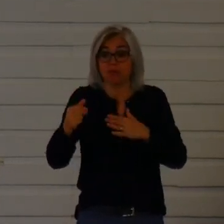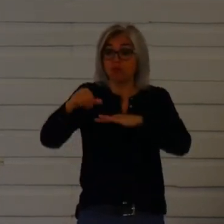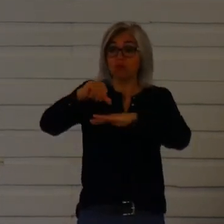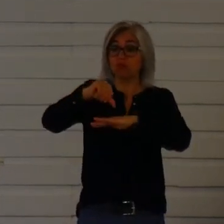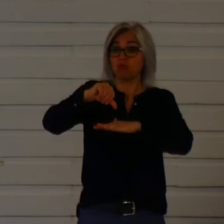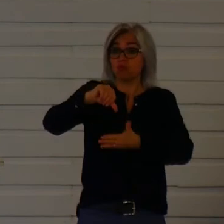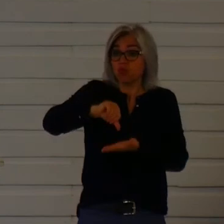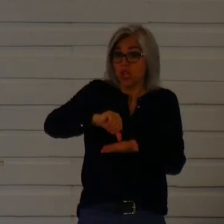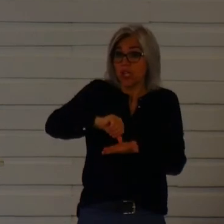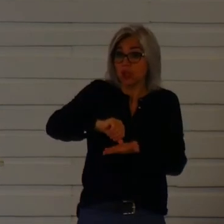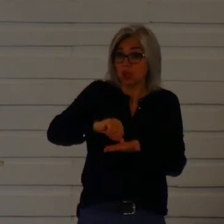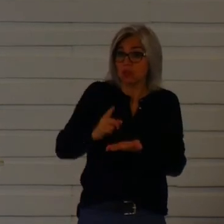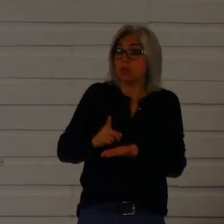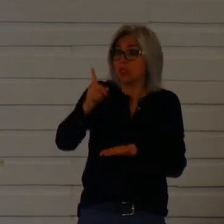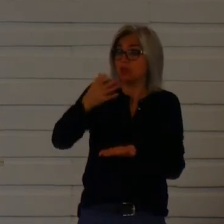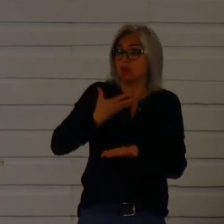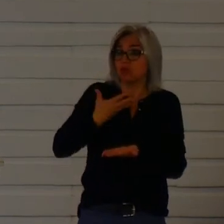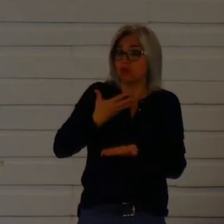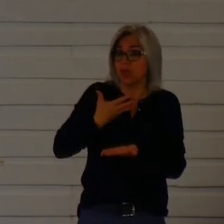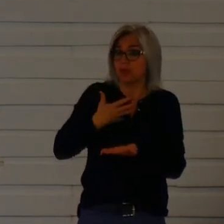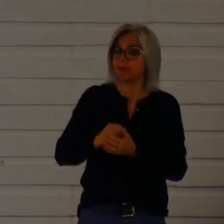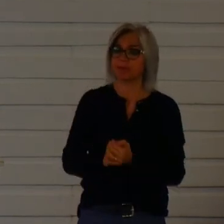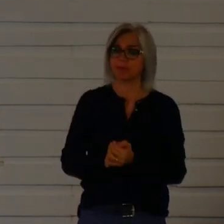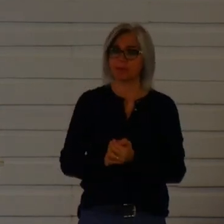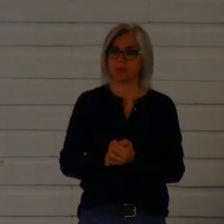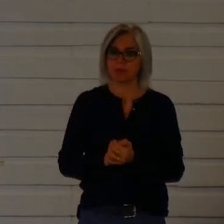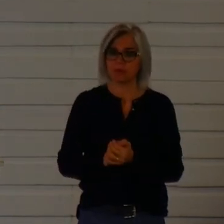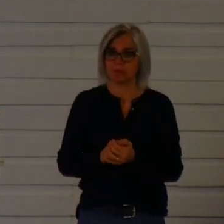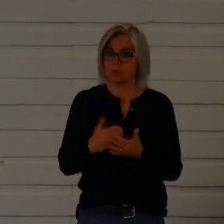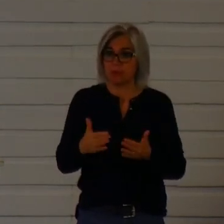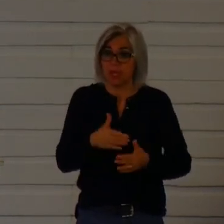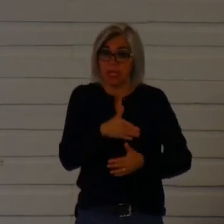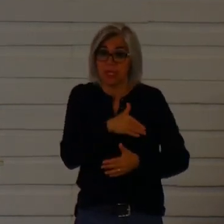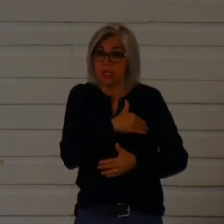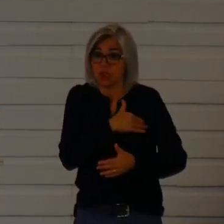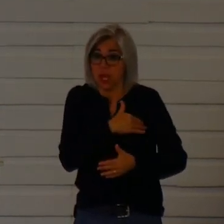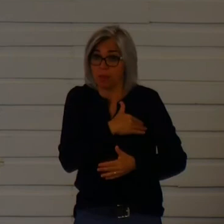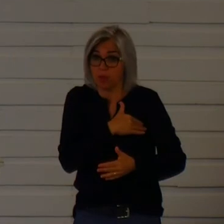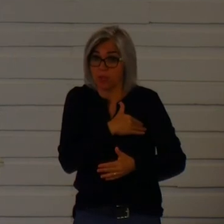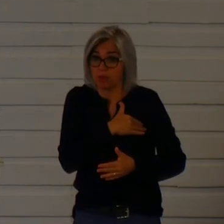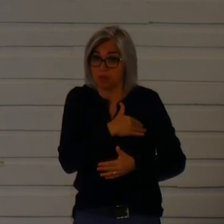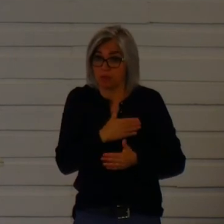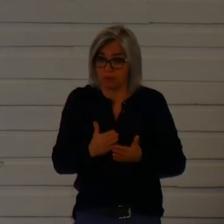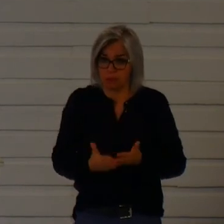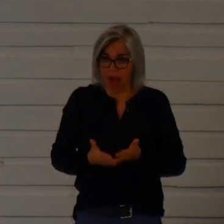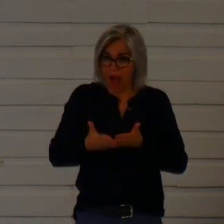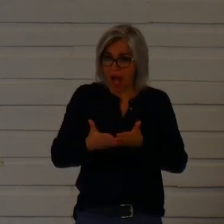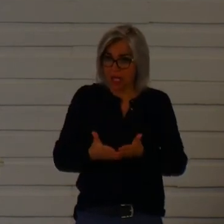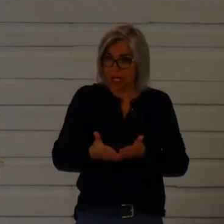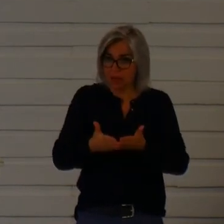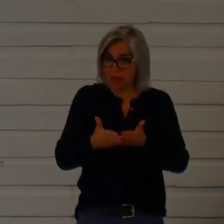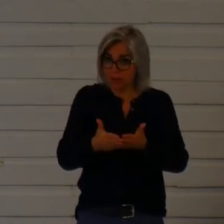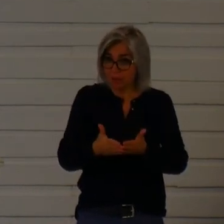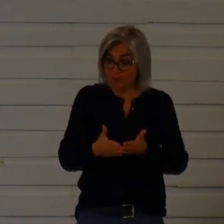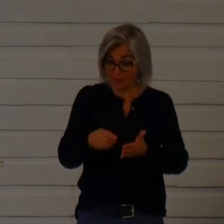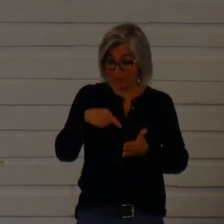tempesta? Avviene che le acque iniziano a entrare dentro la barca, perché ci sono tempeste